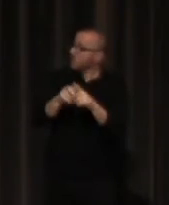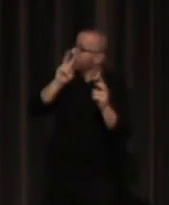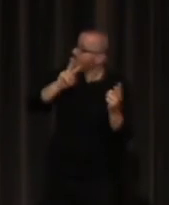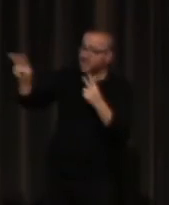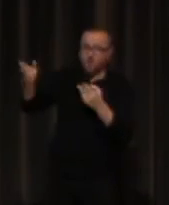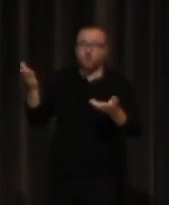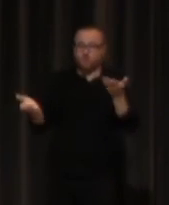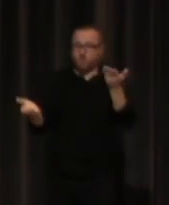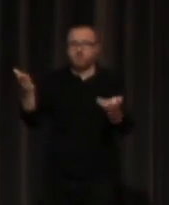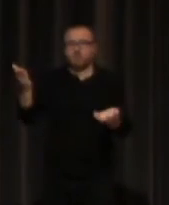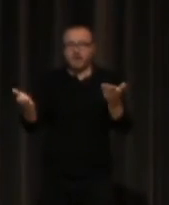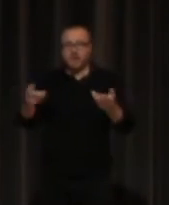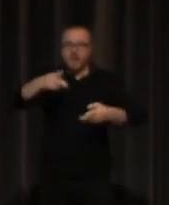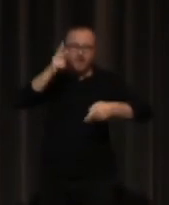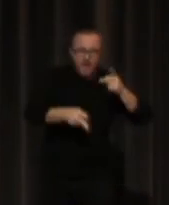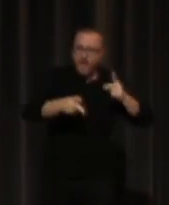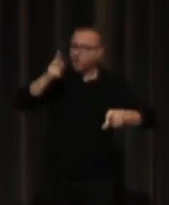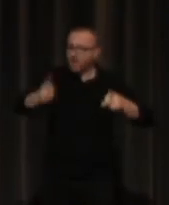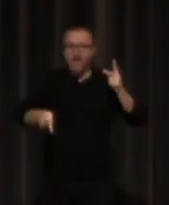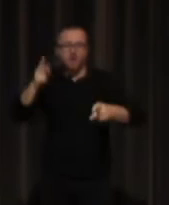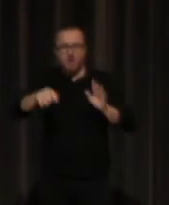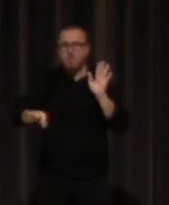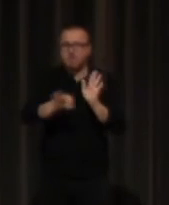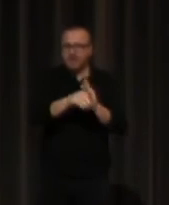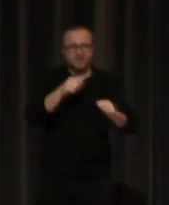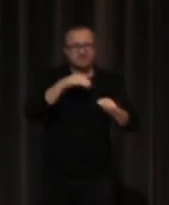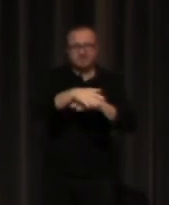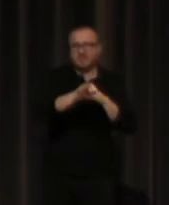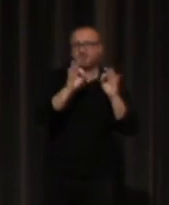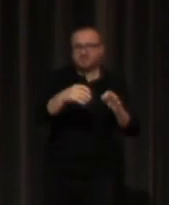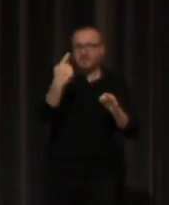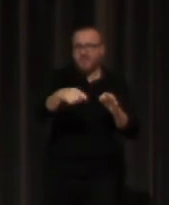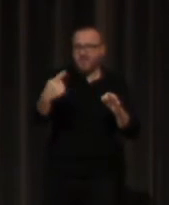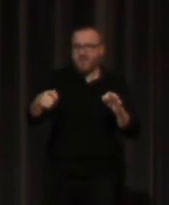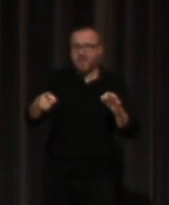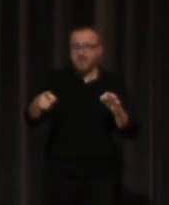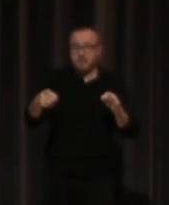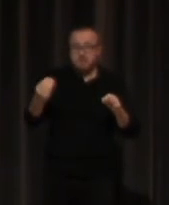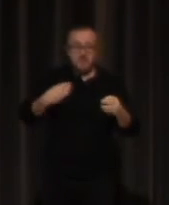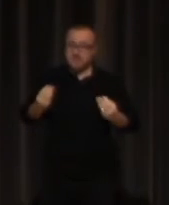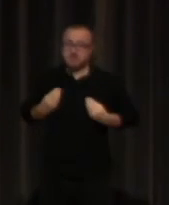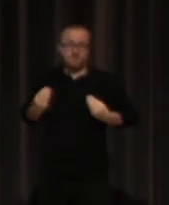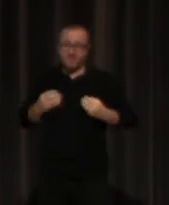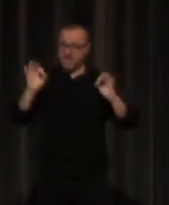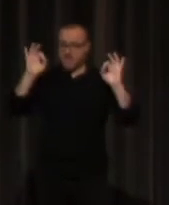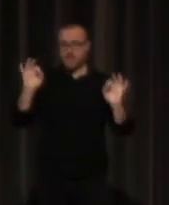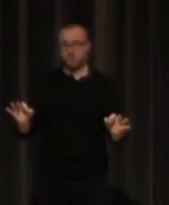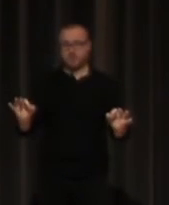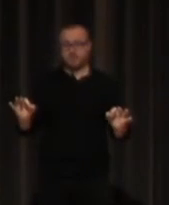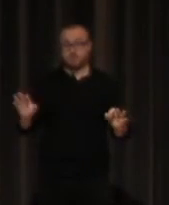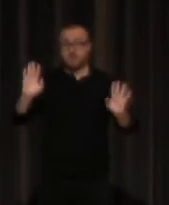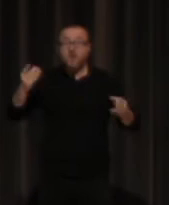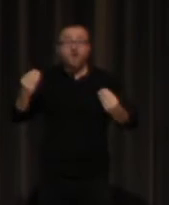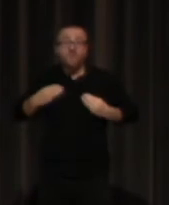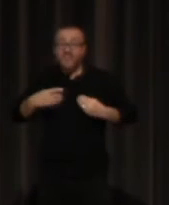que cauen on cauen i sempre deixen alguna marca. I per aquestes coses llavors vas pensar no tens ni tisores, ni draps,